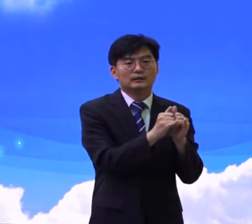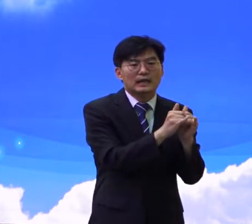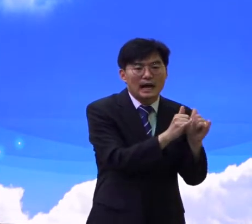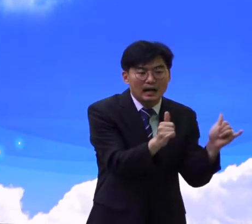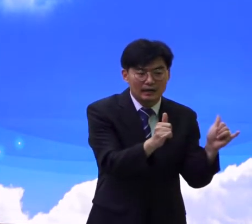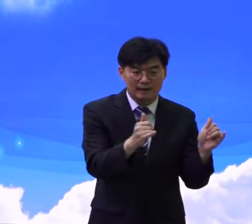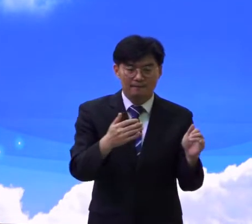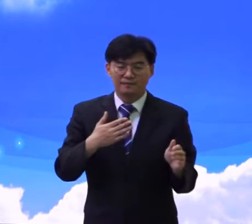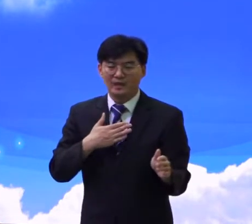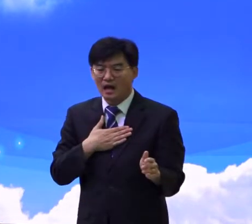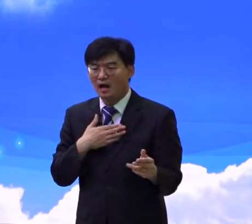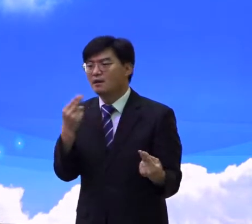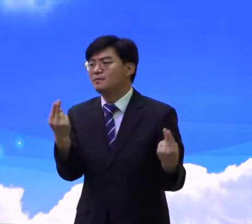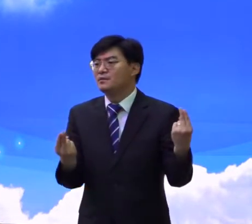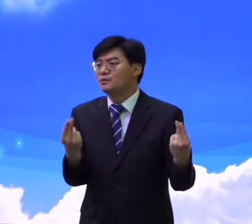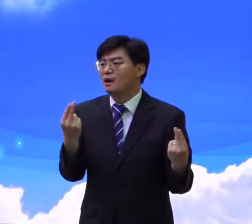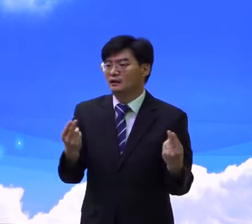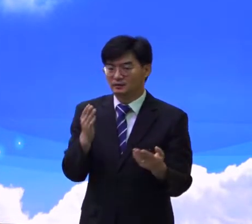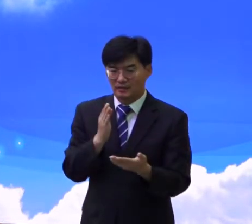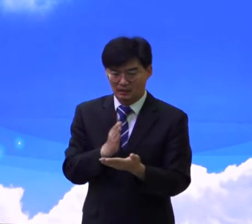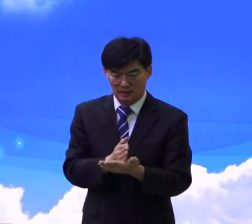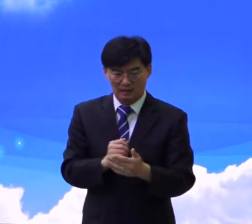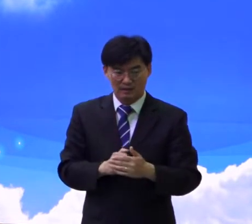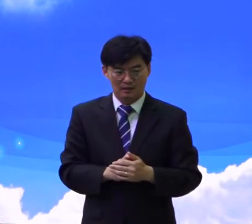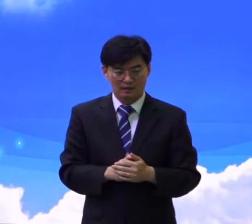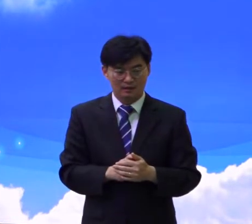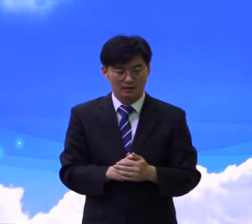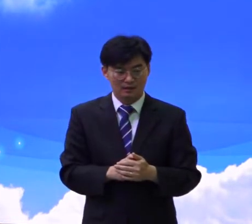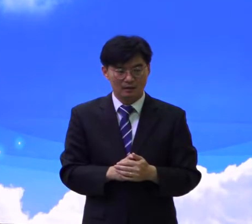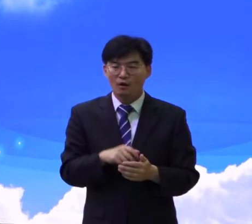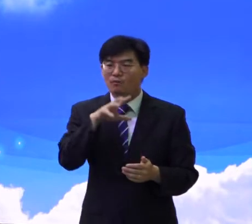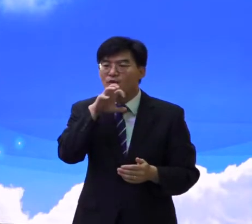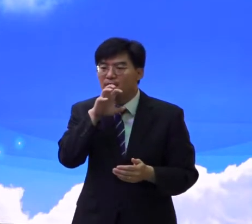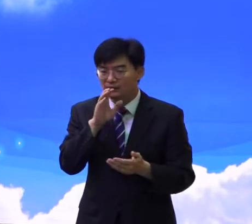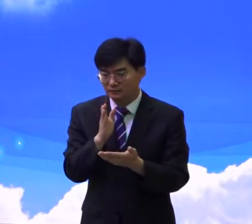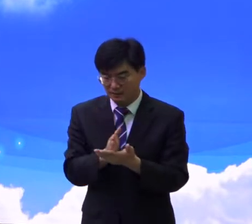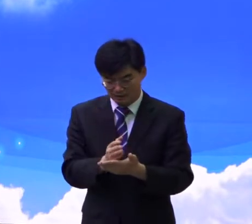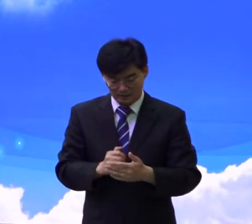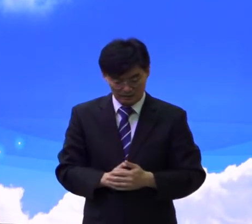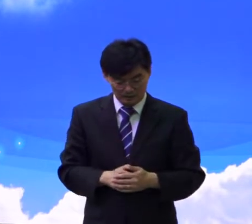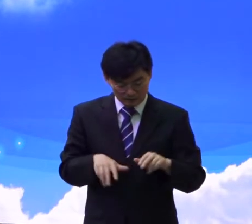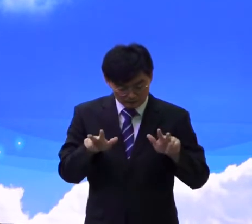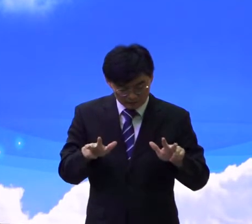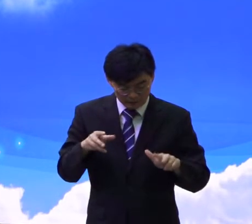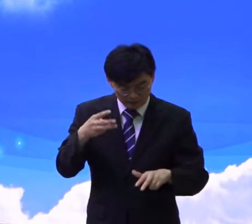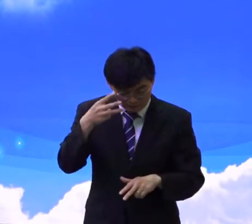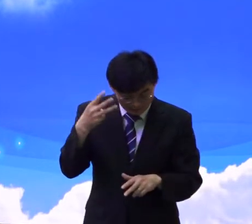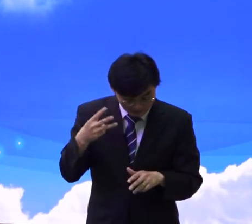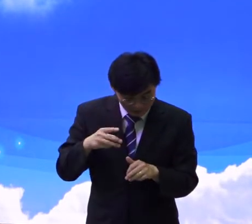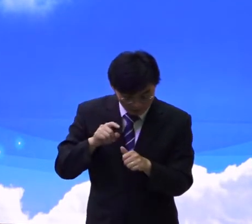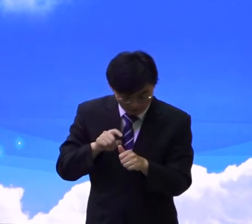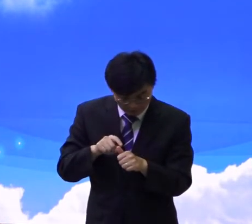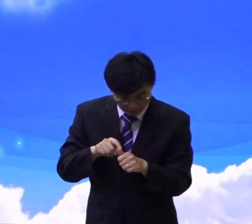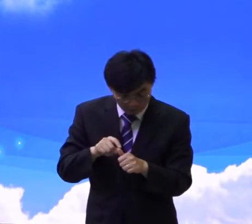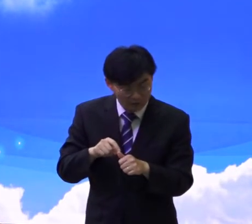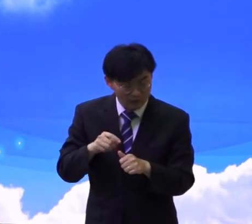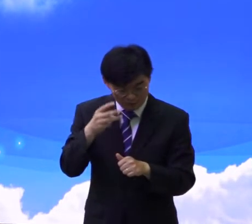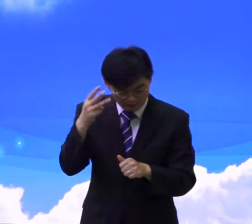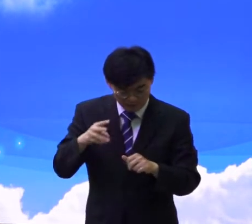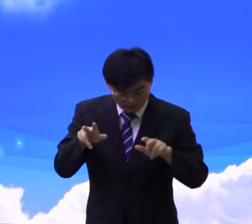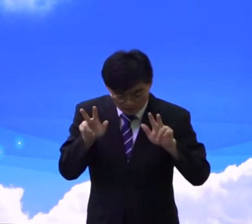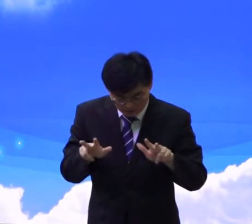여러분, 예레미야 전체의 내용을 여러분 잘 알고 계실 겁니다. 예레미야의 지금 12장 이후의 삶 속에는